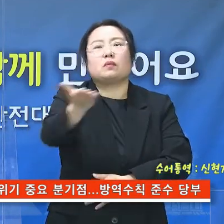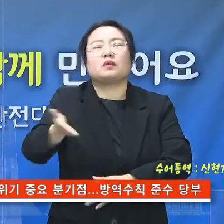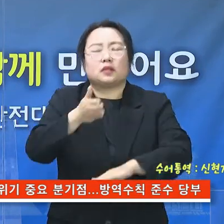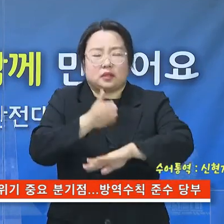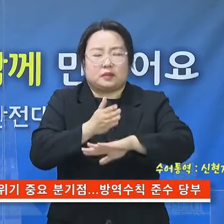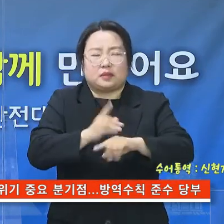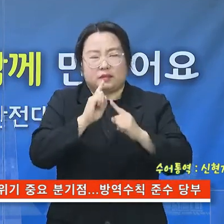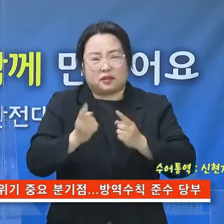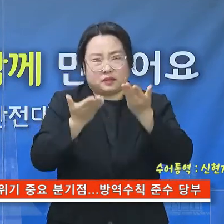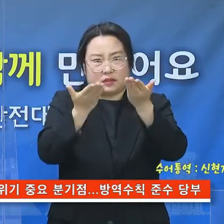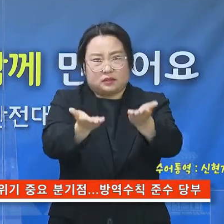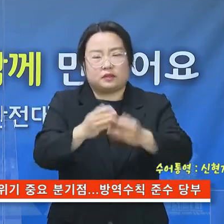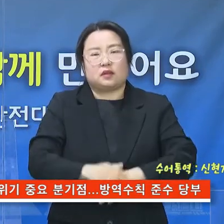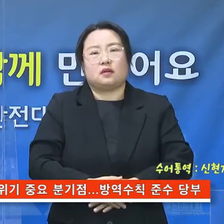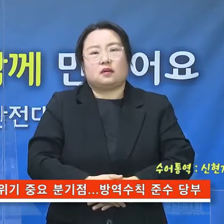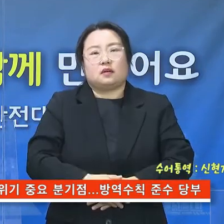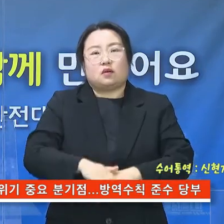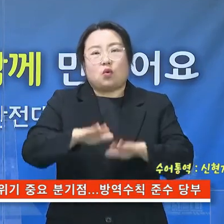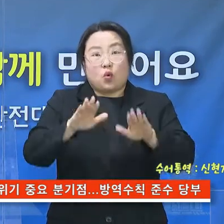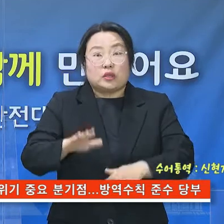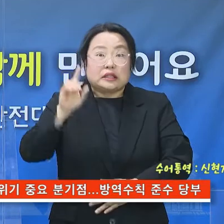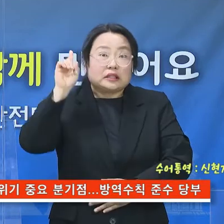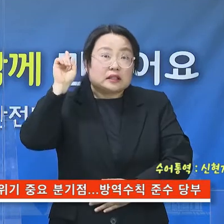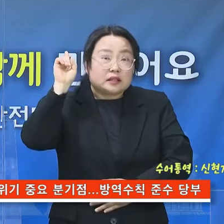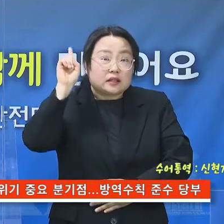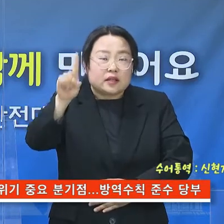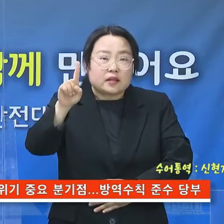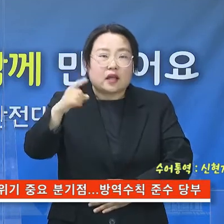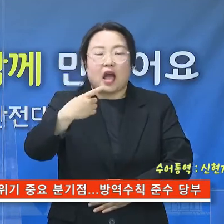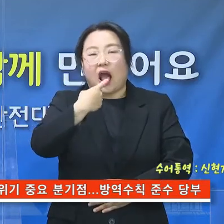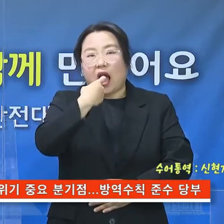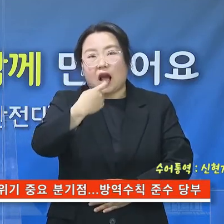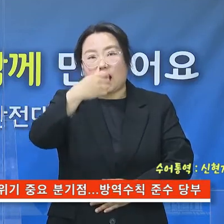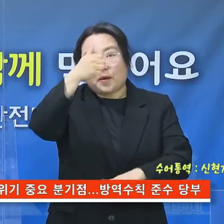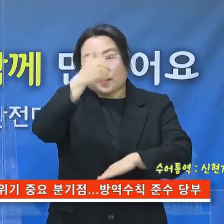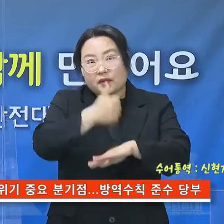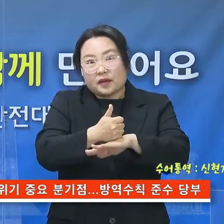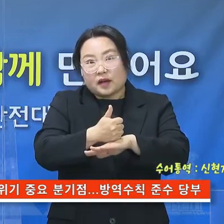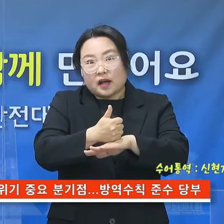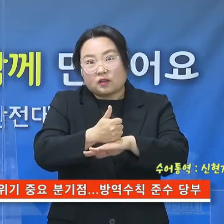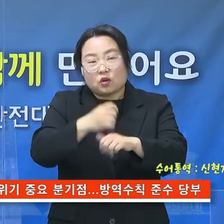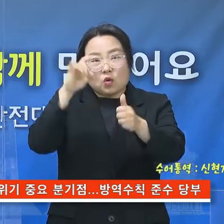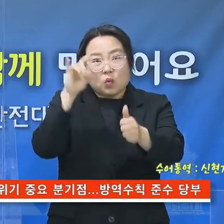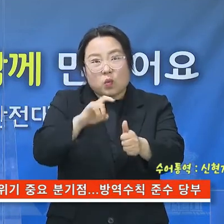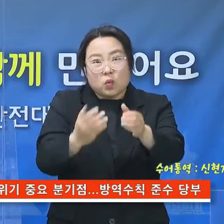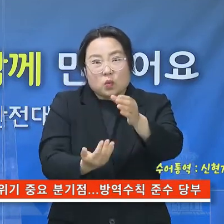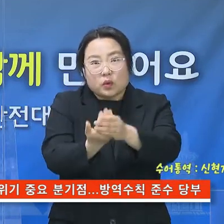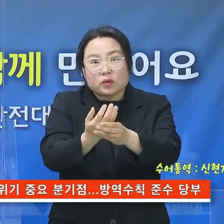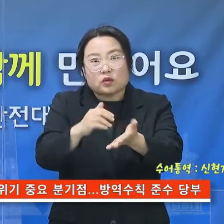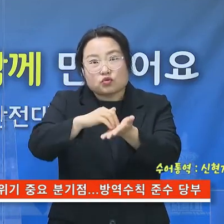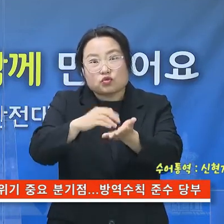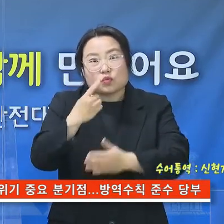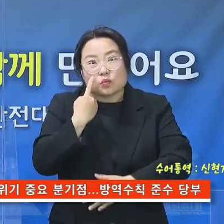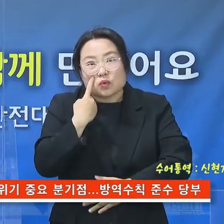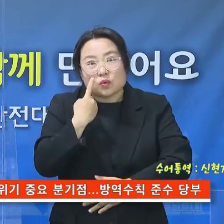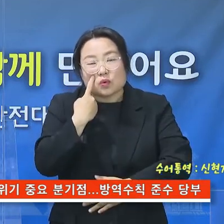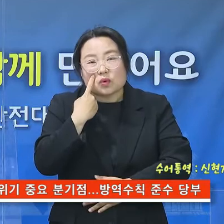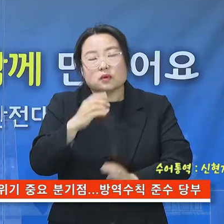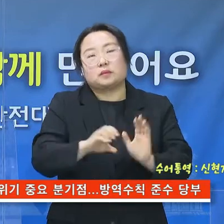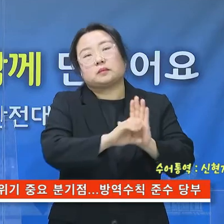말씀을 드립니다 오늘 내일에 금 제조사와 확진 자 발생 결과가 이번 반격 위기의